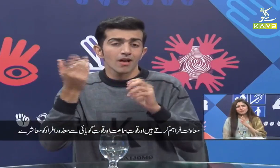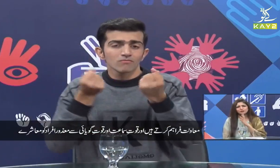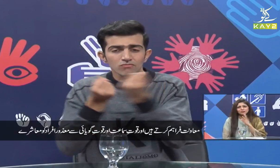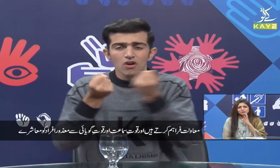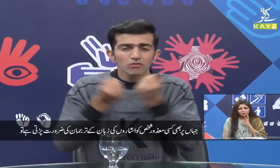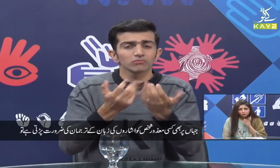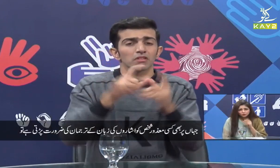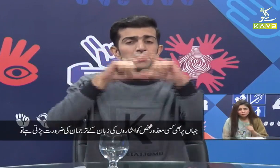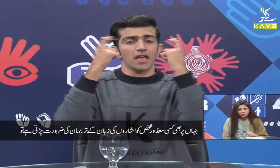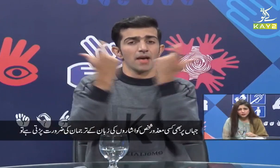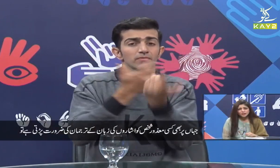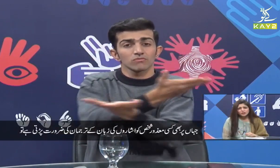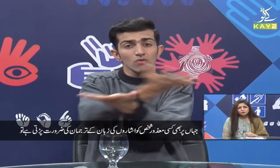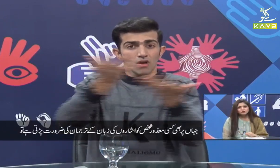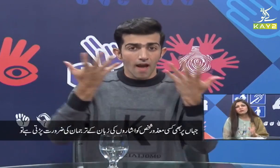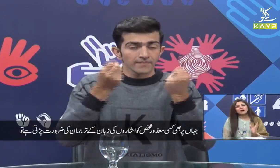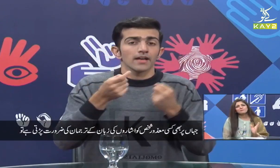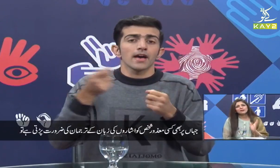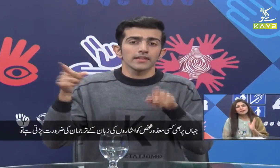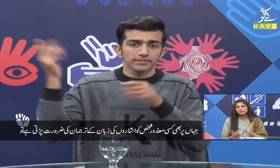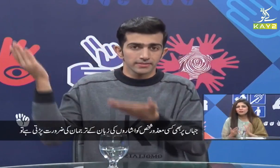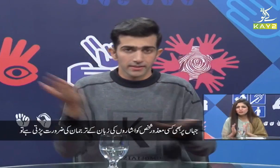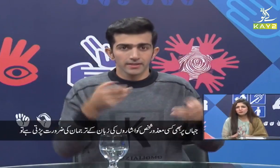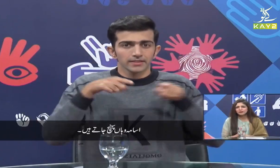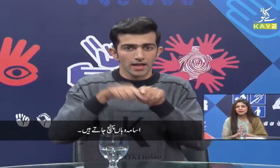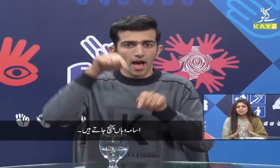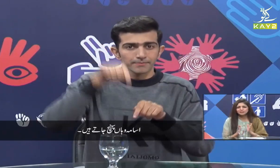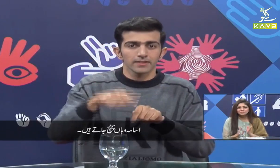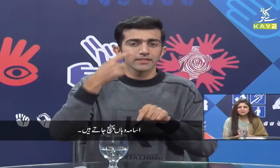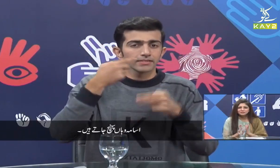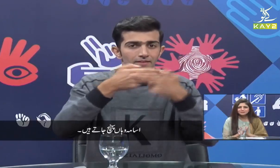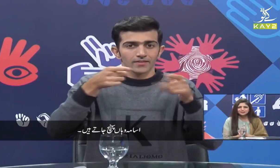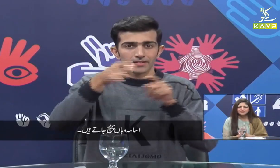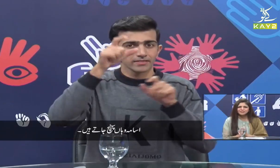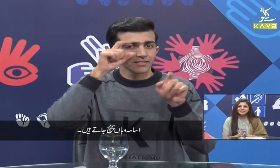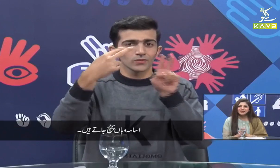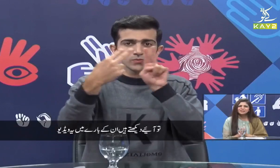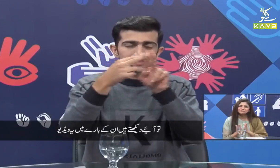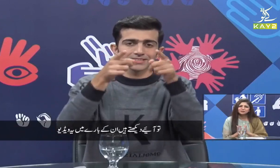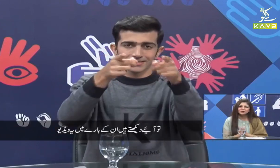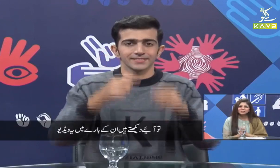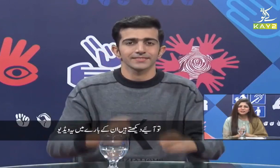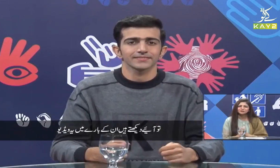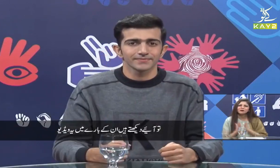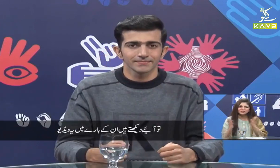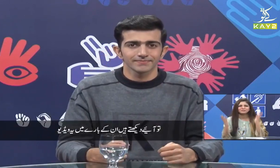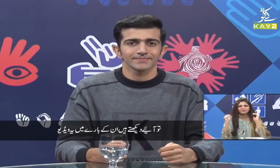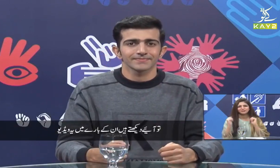इंटरप्रेटर की ज़रूरत होती है तो वो वहाँ पे हमारे उसामा भाई आ जाते हैं सर्विसेज लेके। चलें आए इस वीडियो के ज़रिए उसामा से मिलवाते हैं